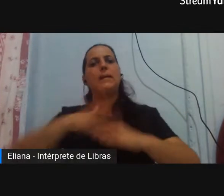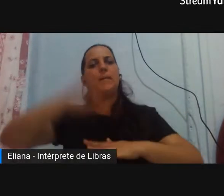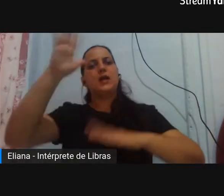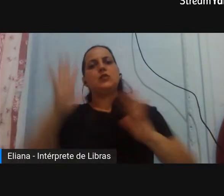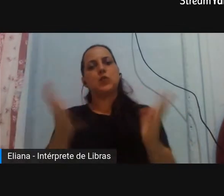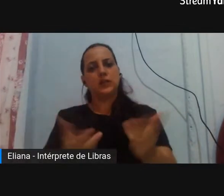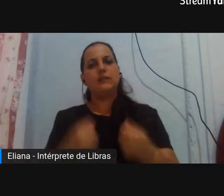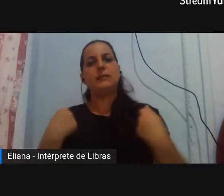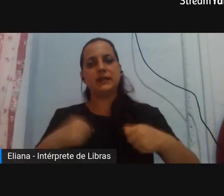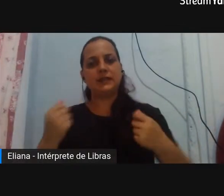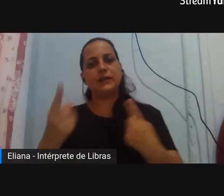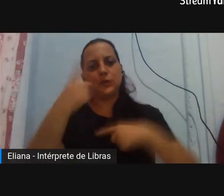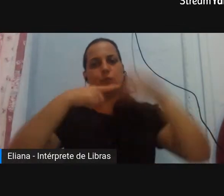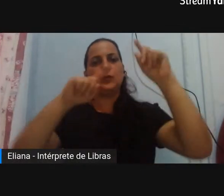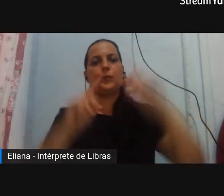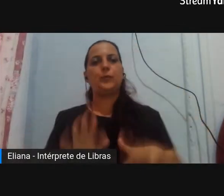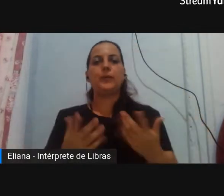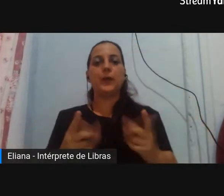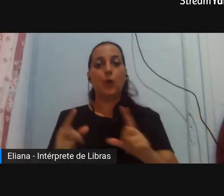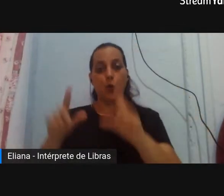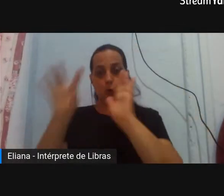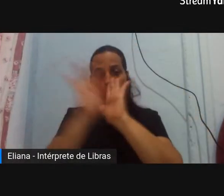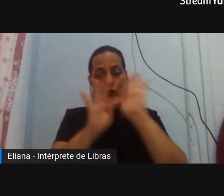Esse parágrafo, de certa forma,